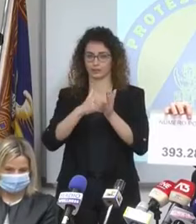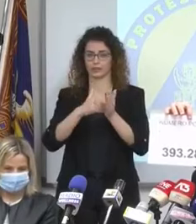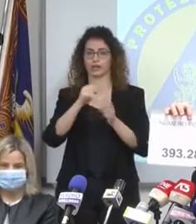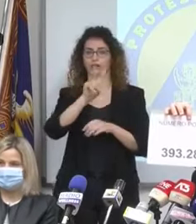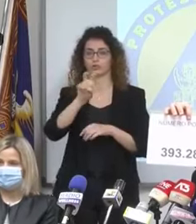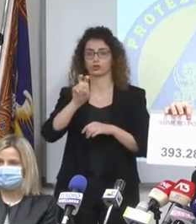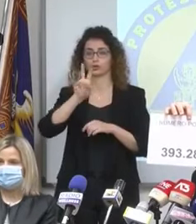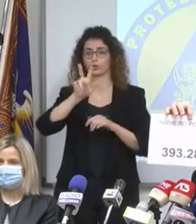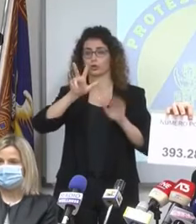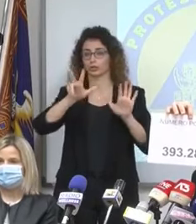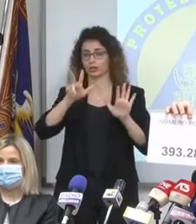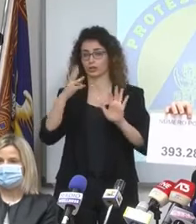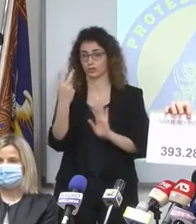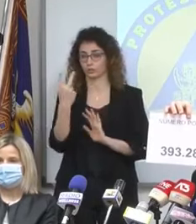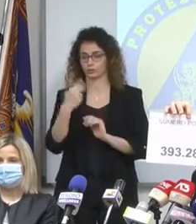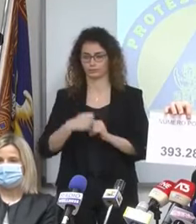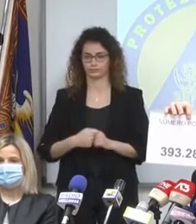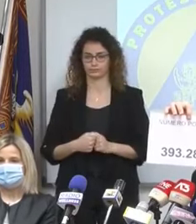393.282.